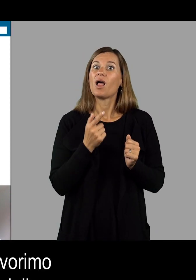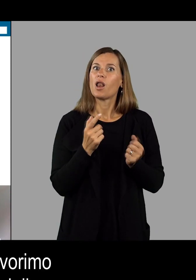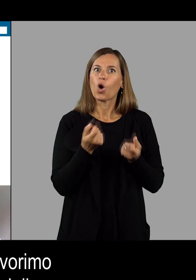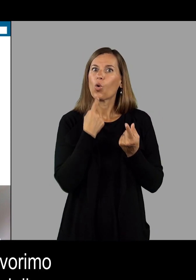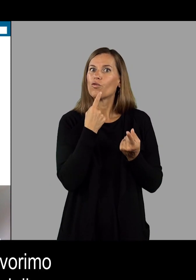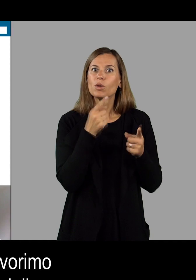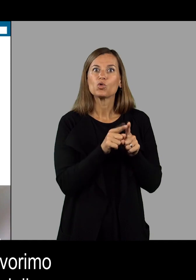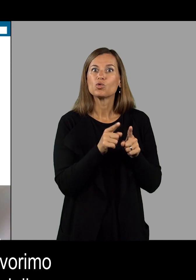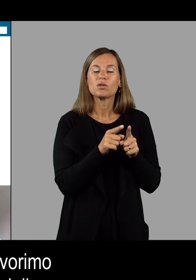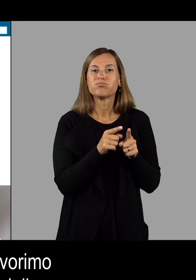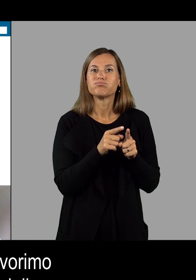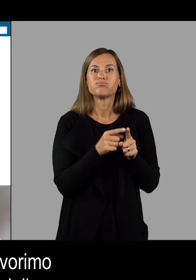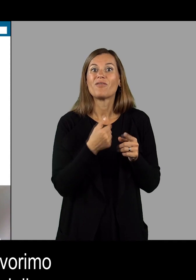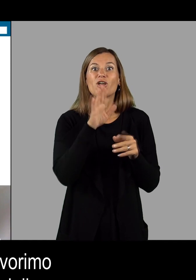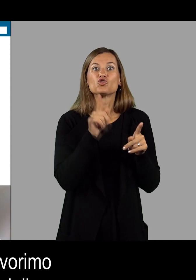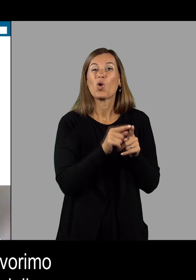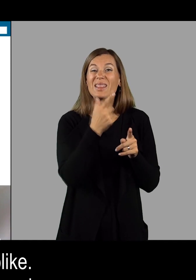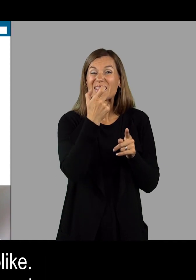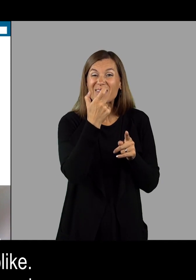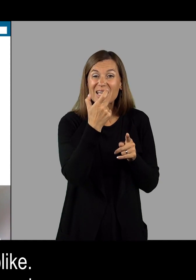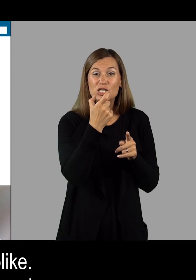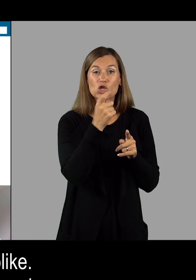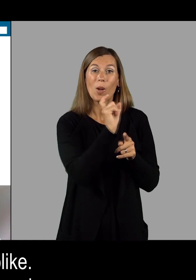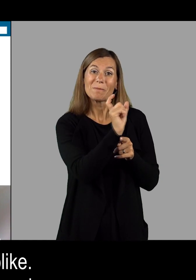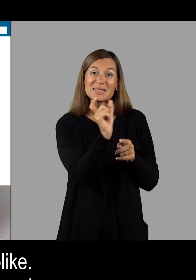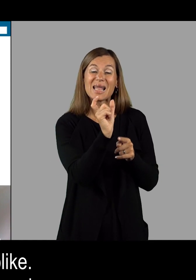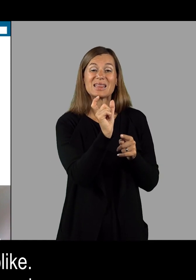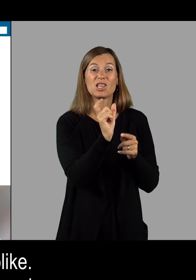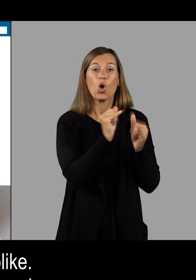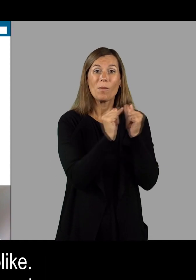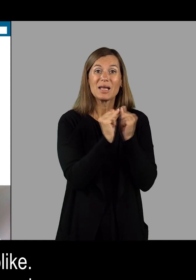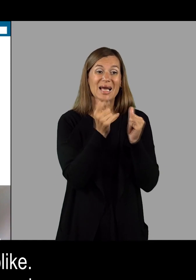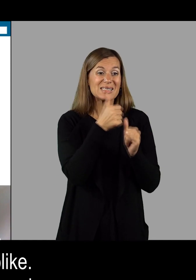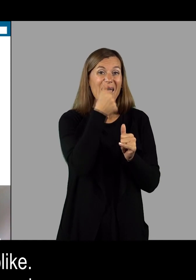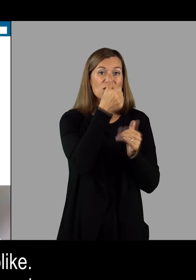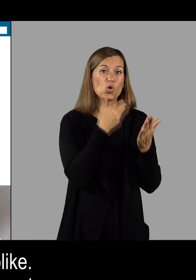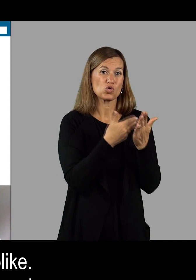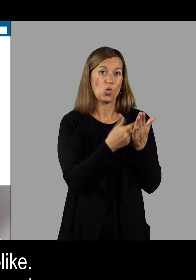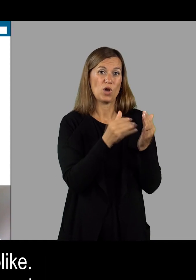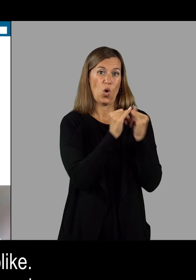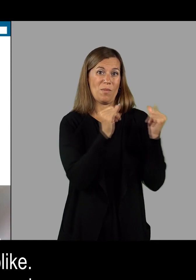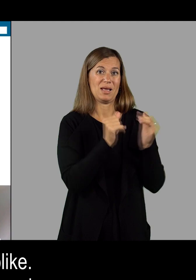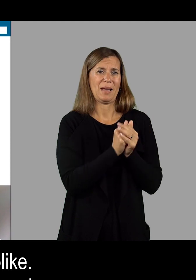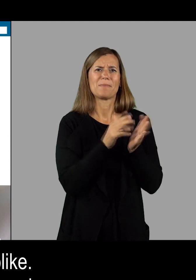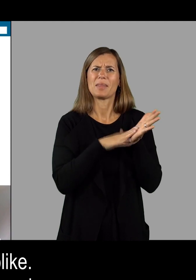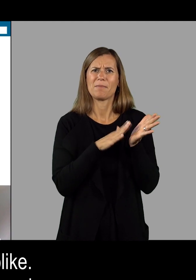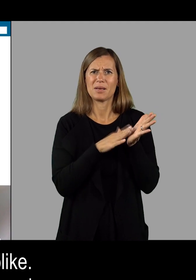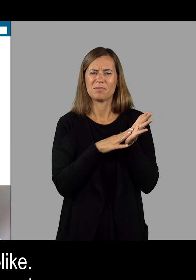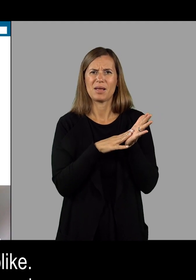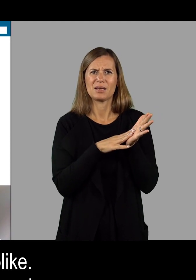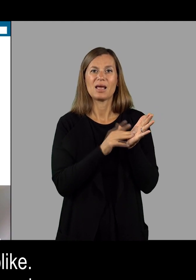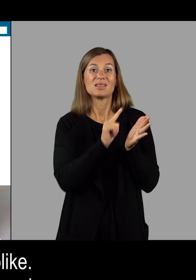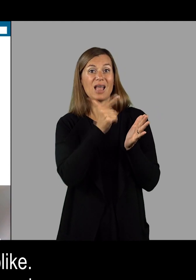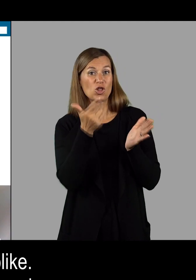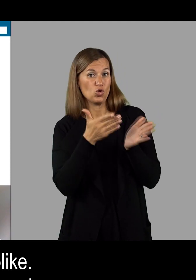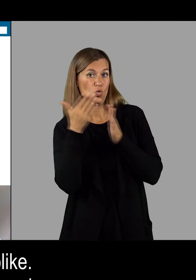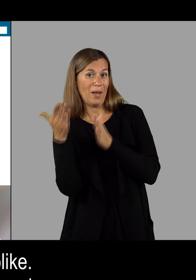lahko govorimo celo o več kot 200 besednih oblikah iz ene osnovne oblike. Za primer na